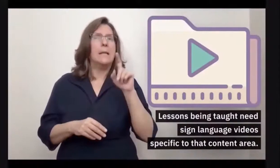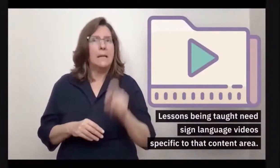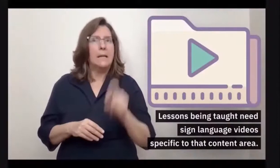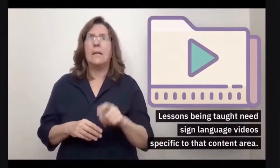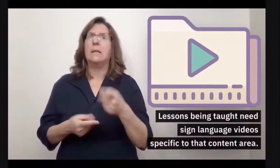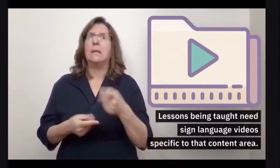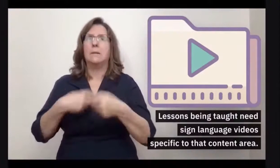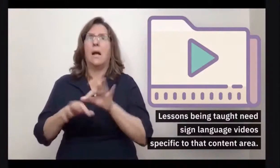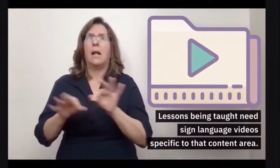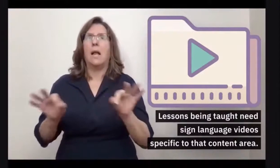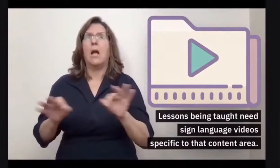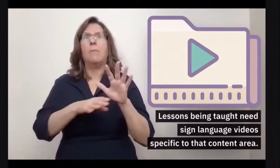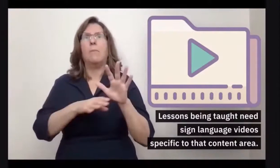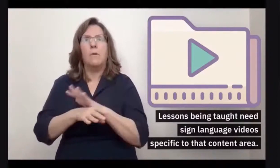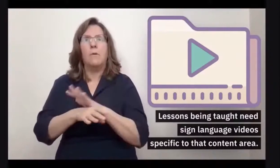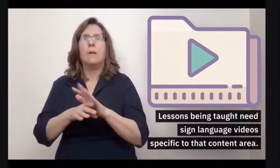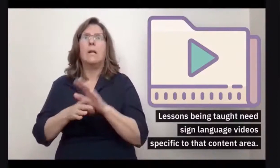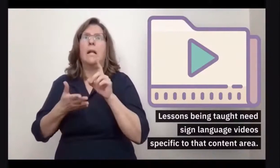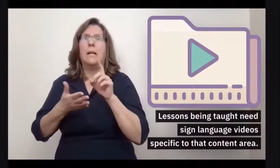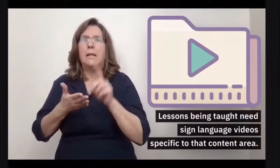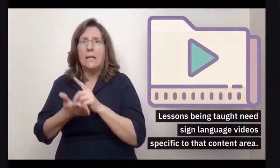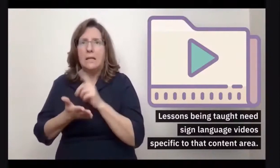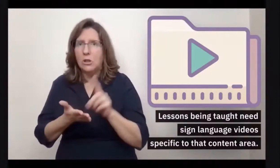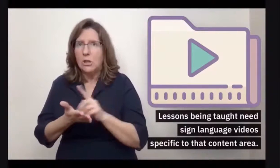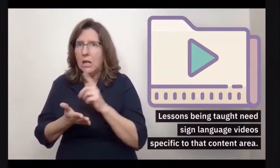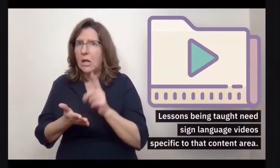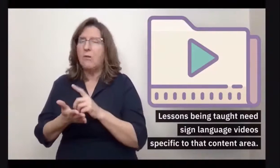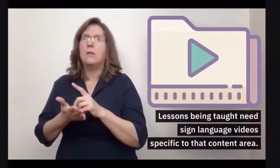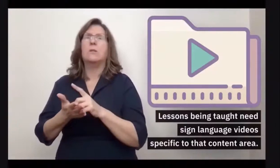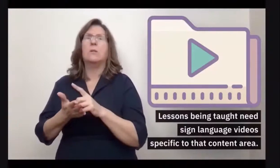Las definiciones y conceptos deben estar disponibles en lenguaje de señas también.